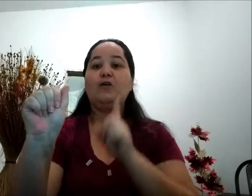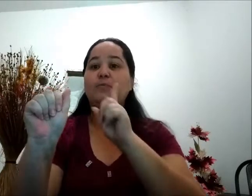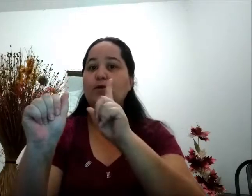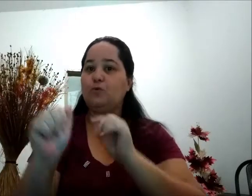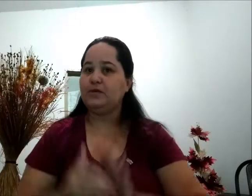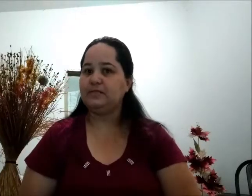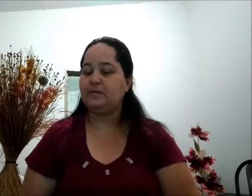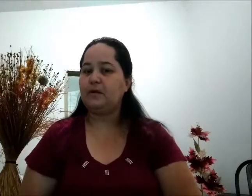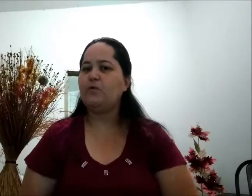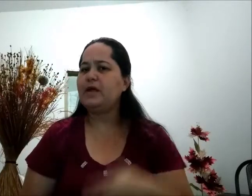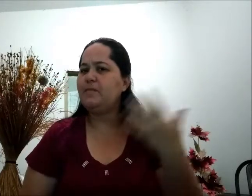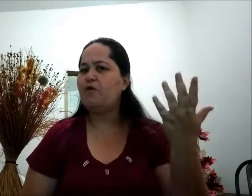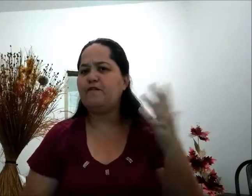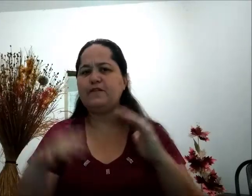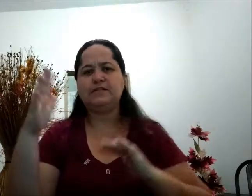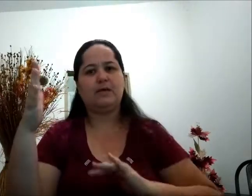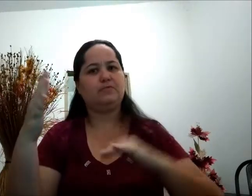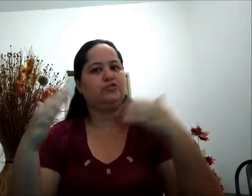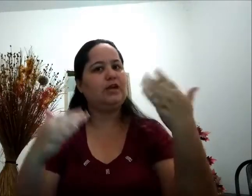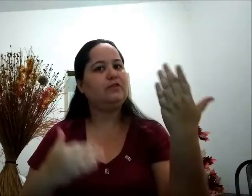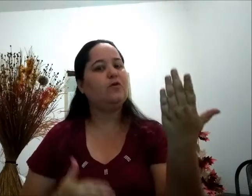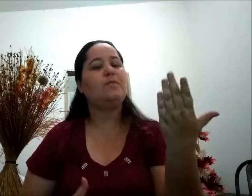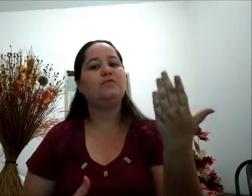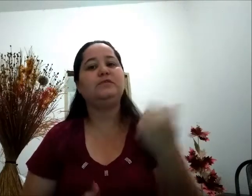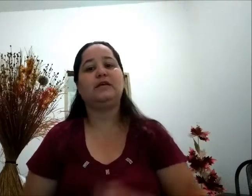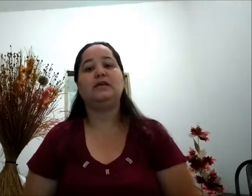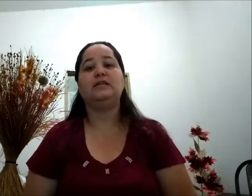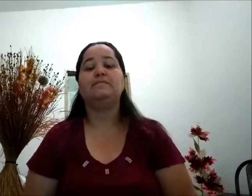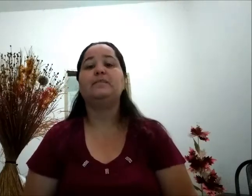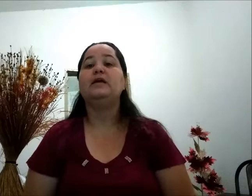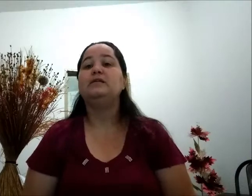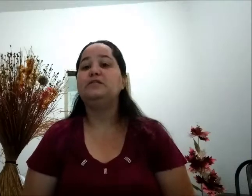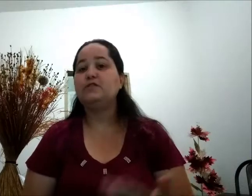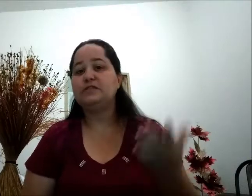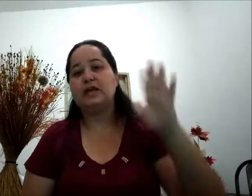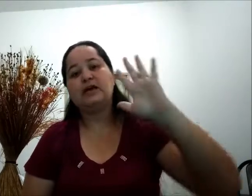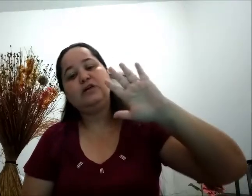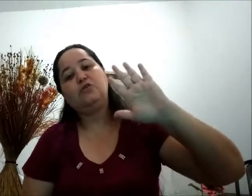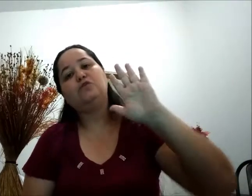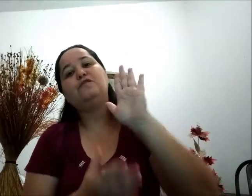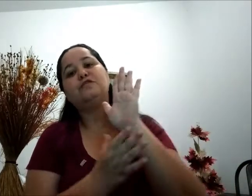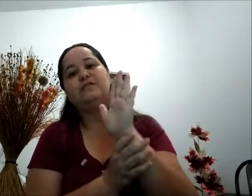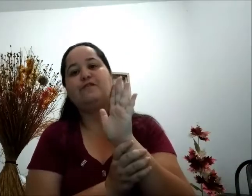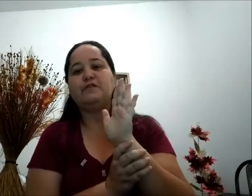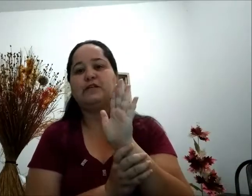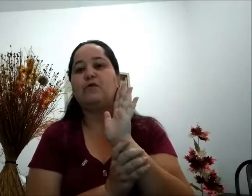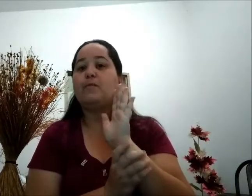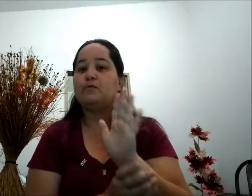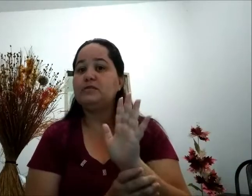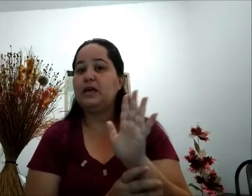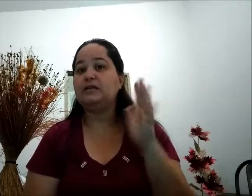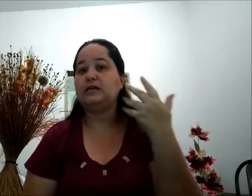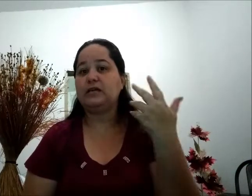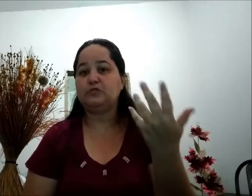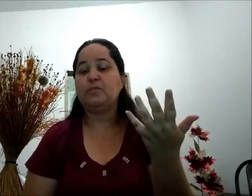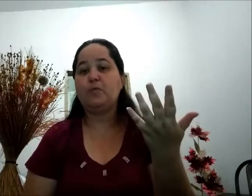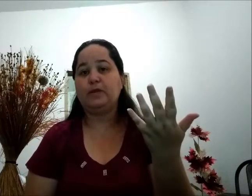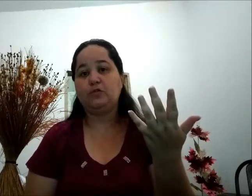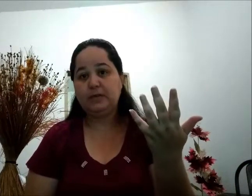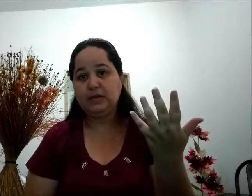Uma coisa. Com que mão eu vou fazer? A mão direita ou a mão esquerda? Se você é canhoto, você vai fazer com a mão esquerda, que é a sua mão